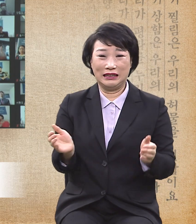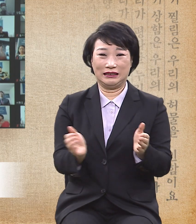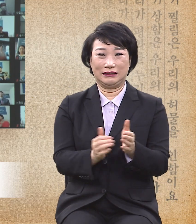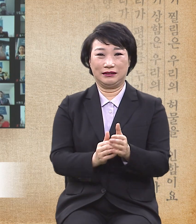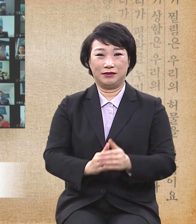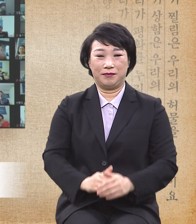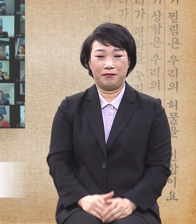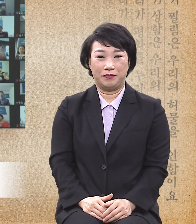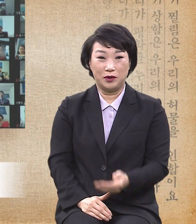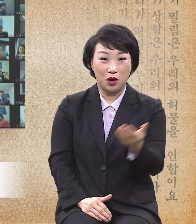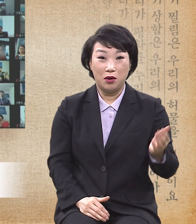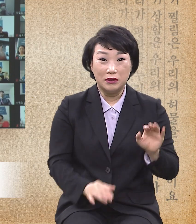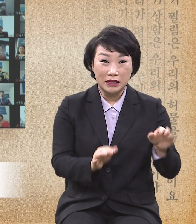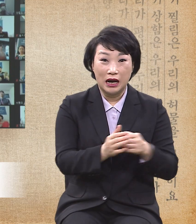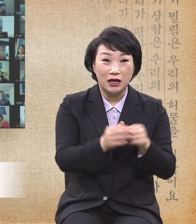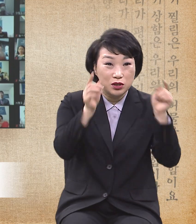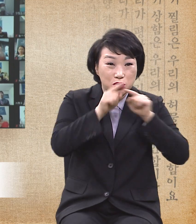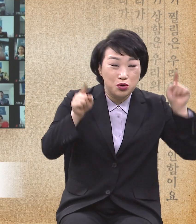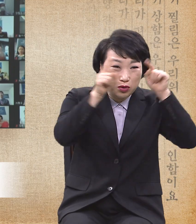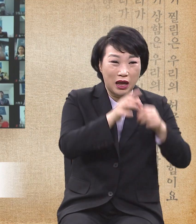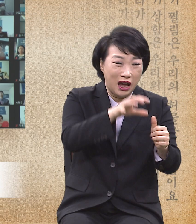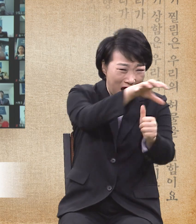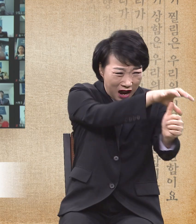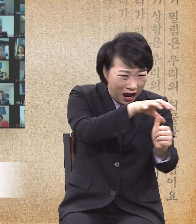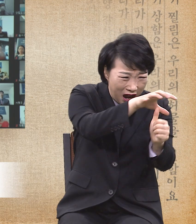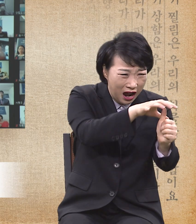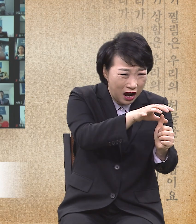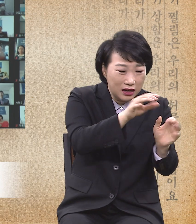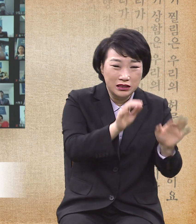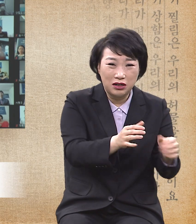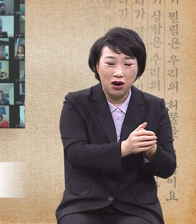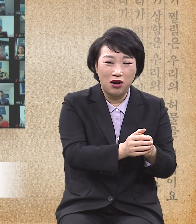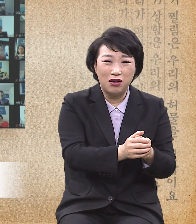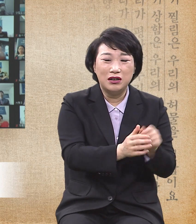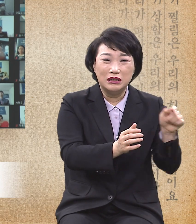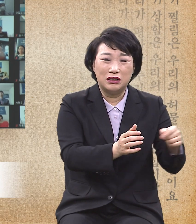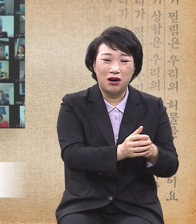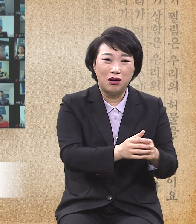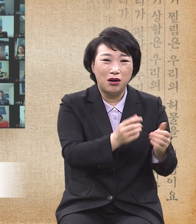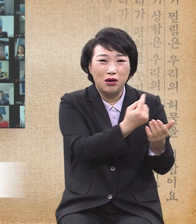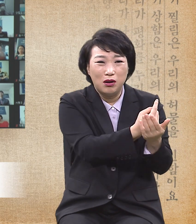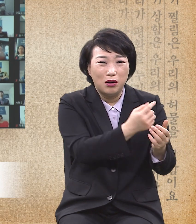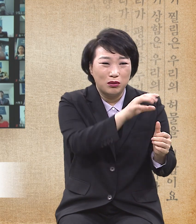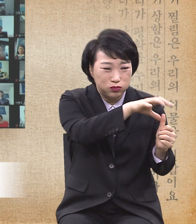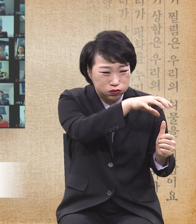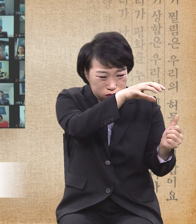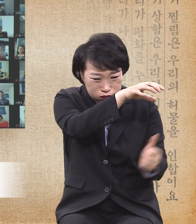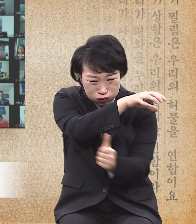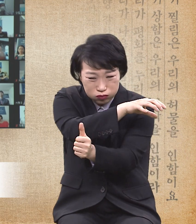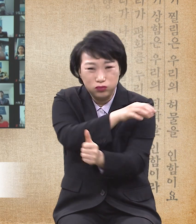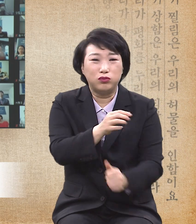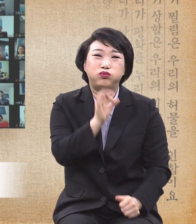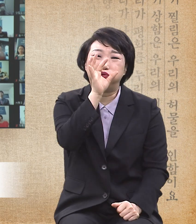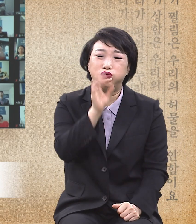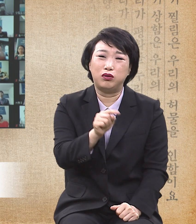없어. 이 벗어날 수 없는 결박으로 가두고 벗어날 수 없는 형벌로 다스린다고 할